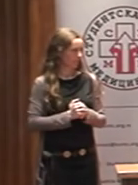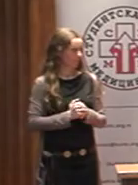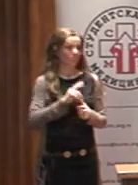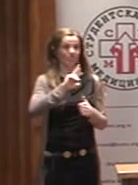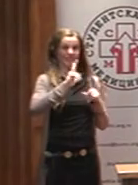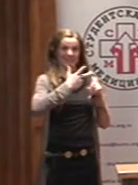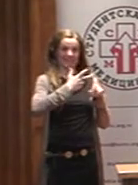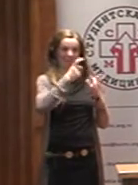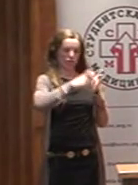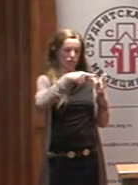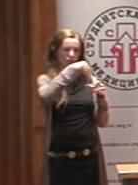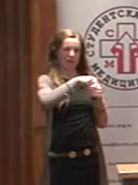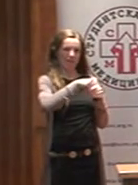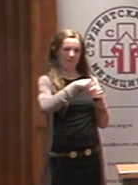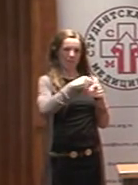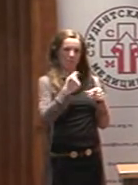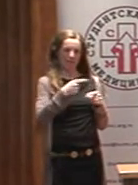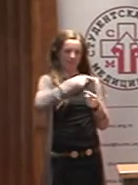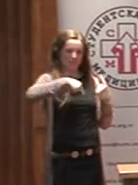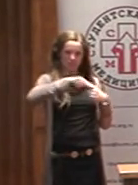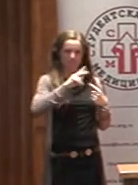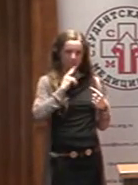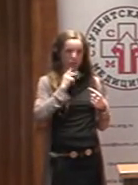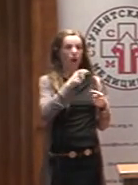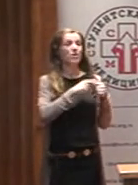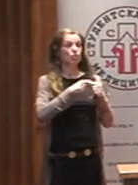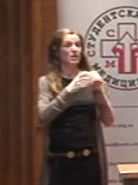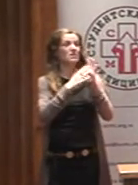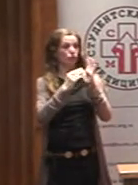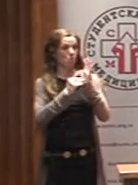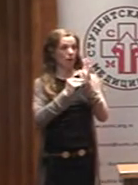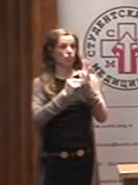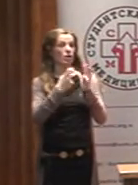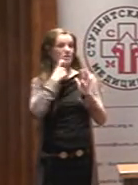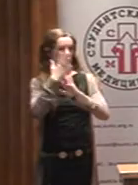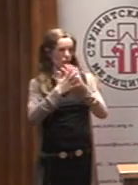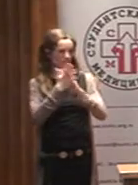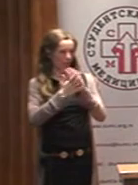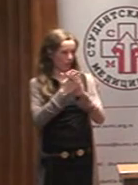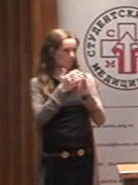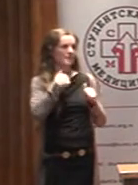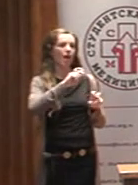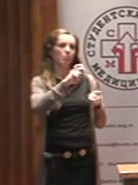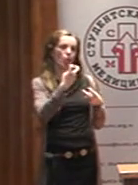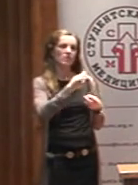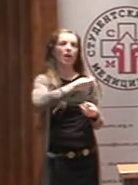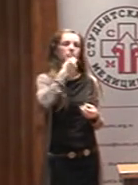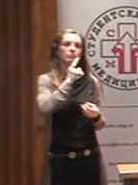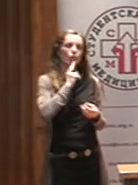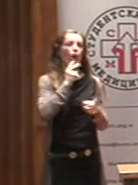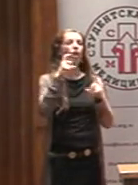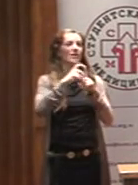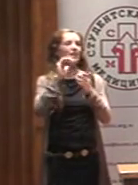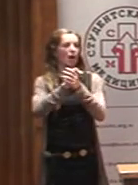Treći član našeg partnerskog projekta je asocijacija tumača srpskog znakovnog jezika. I sad na govornicu pozivam Vesanku